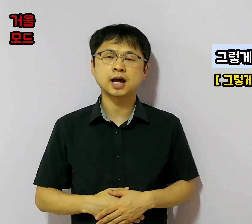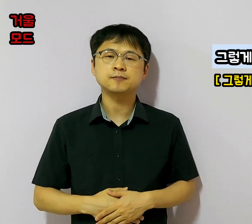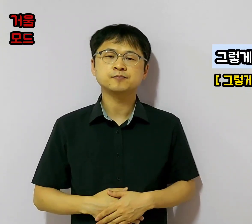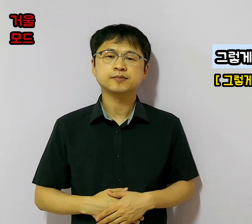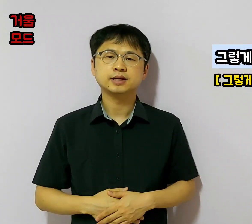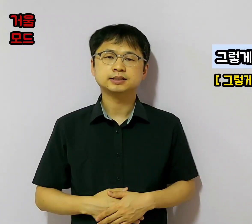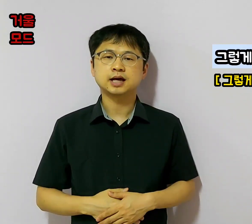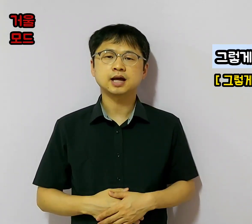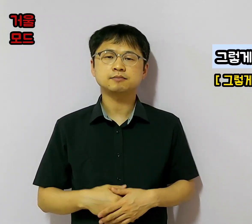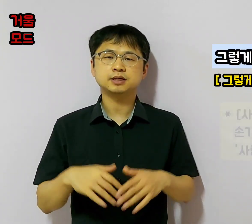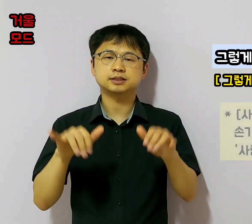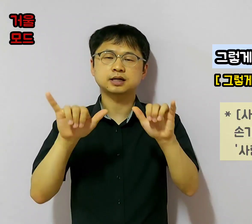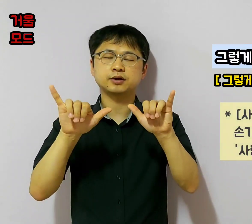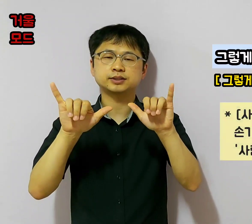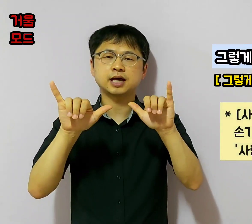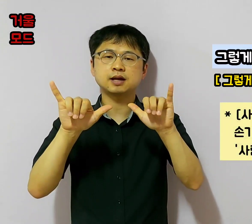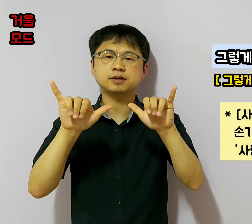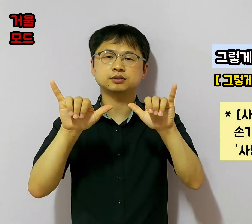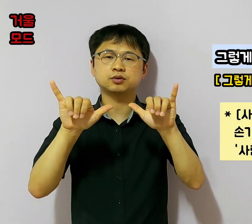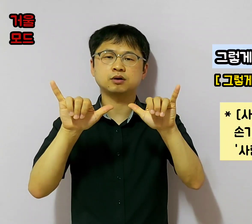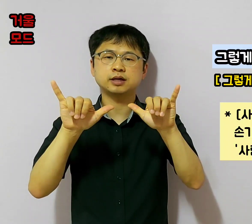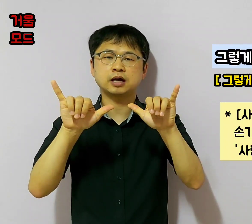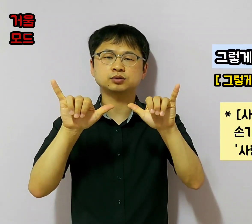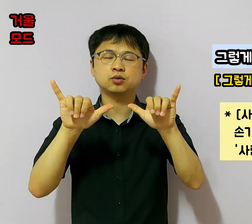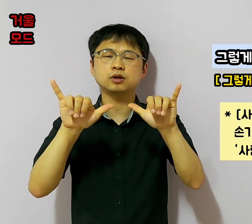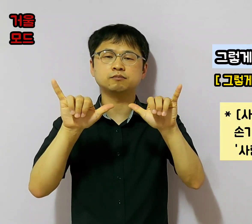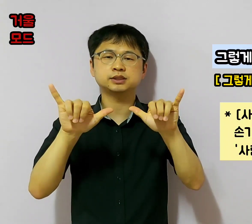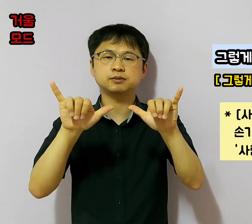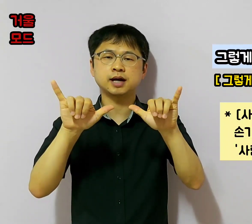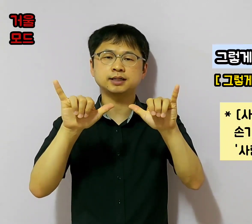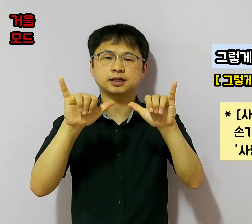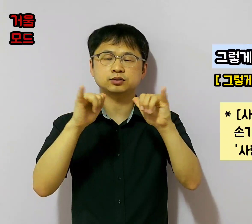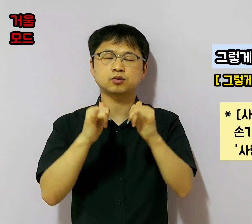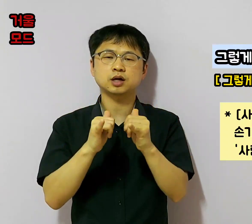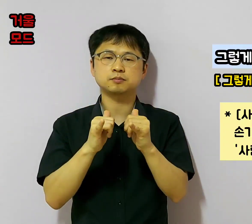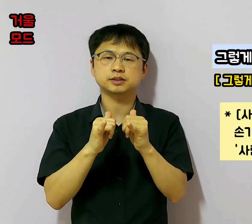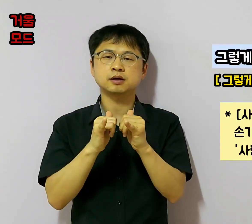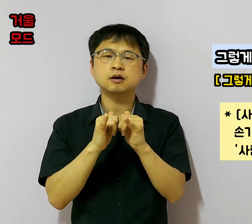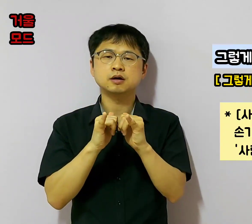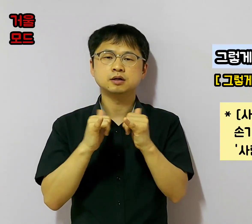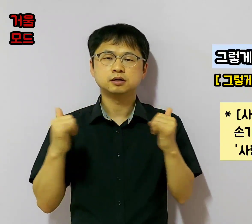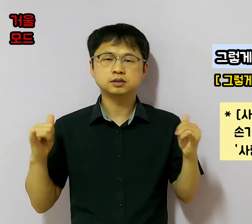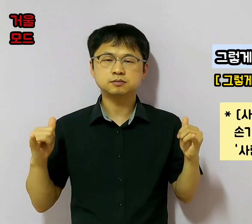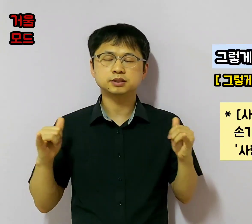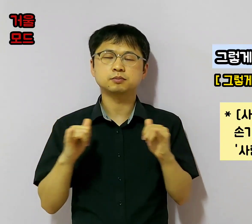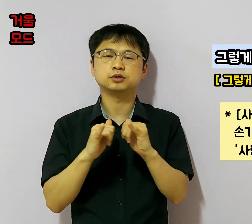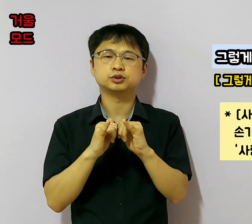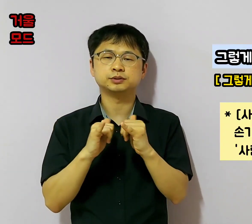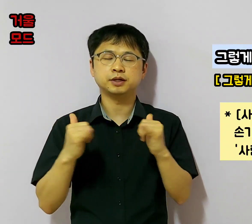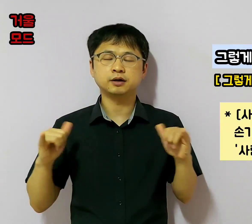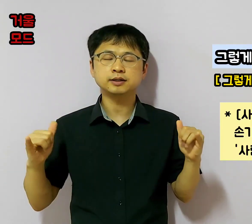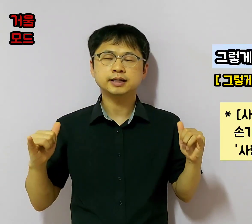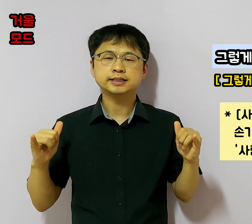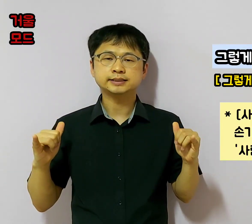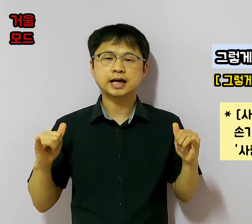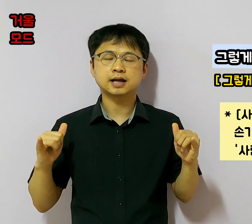됩니다. 사람이 있을까요? 사람이라는 수어 양손 엄지와 새끼손가락을 펴서 흔들면서 벌려주시면